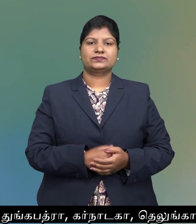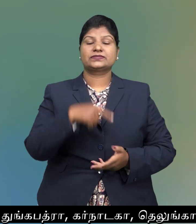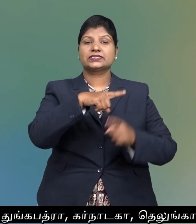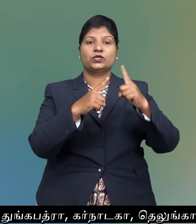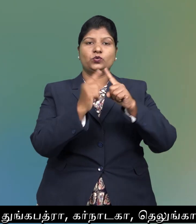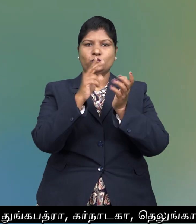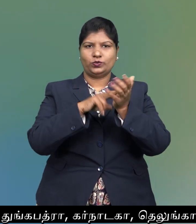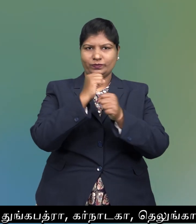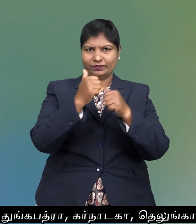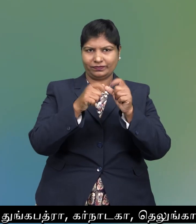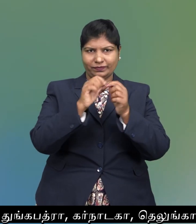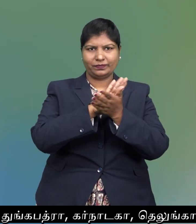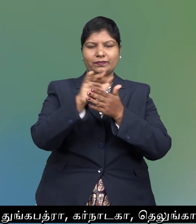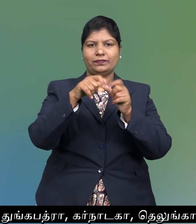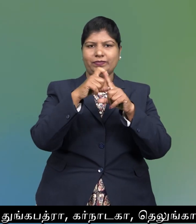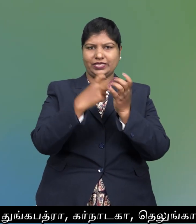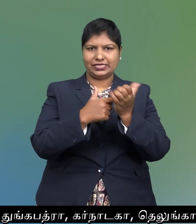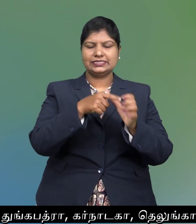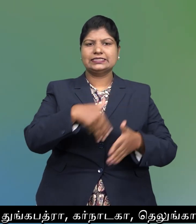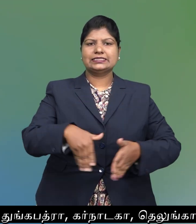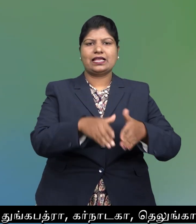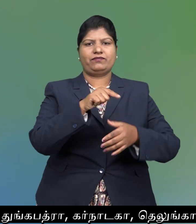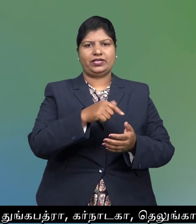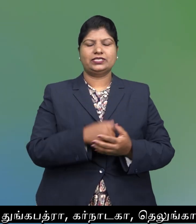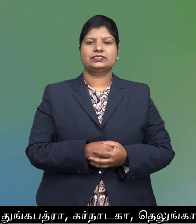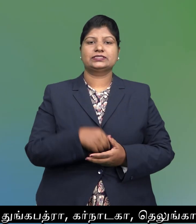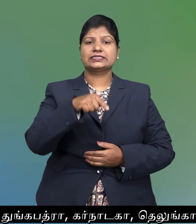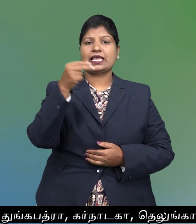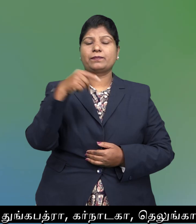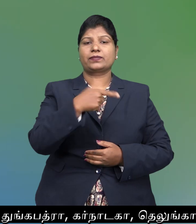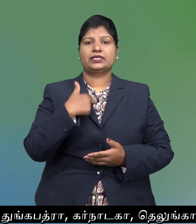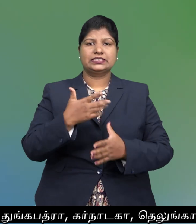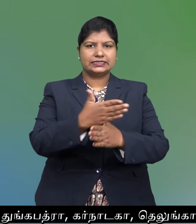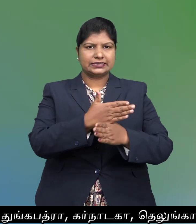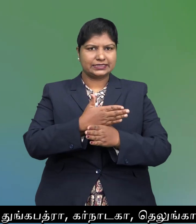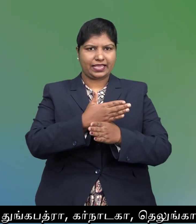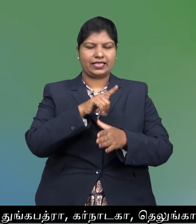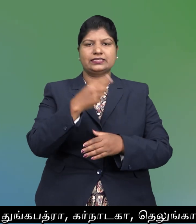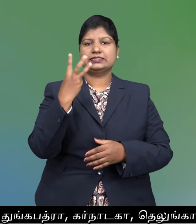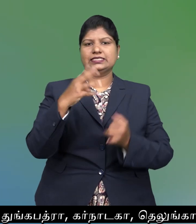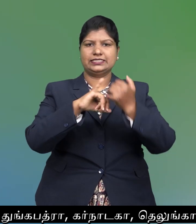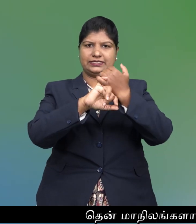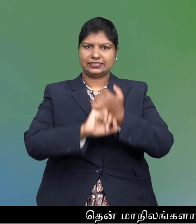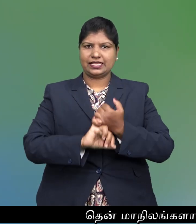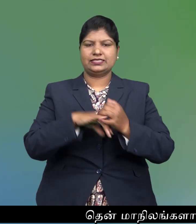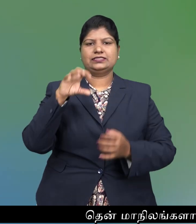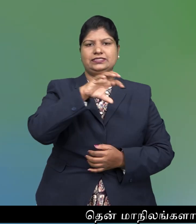துங்கபத்ரா கர்நாடகா, தெலுங்கானா மற்றும் ஆந்திர பிரதேசம் ஆகிய 3 தென்